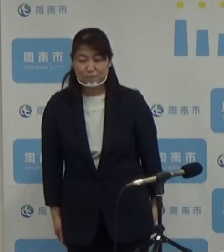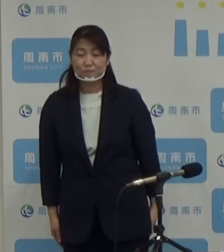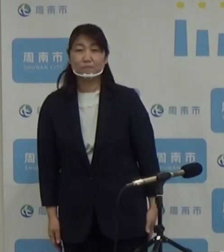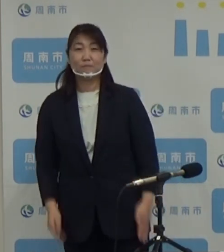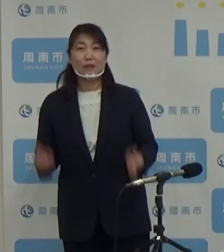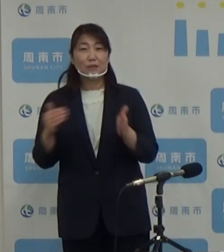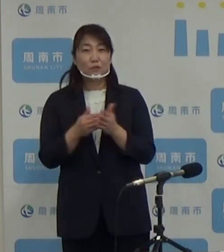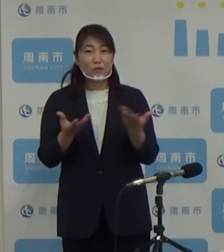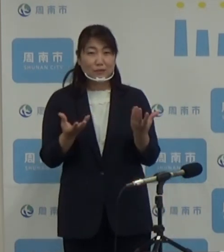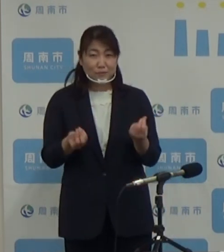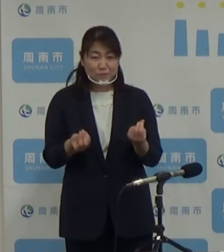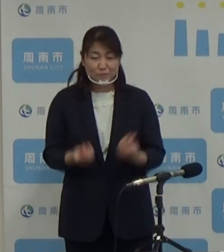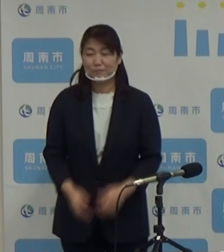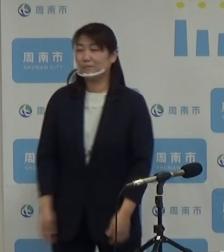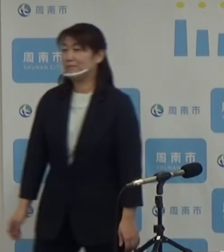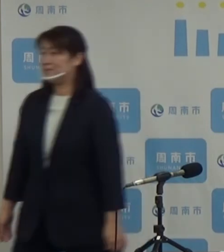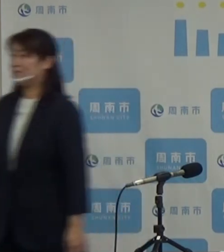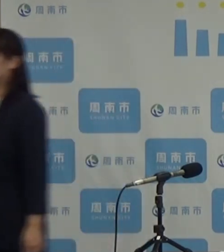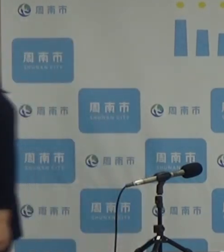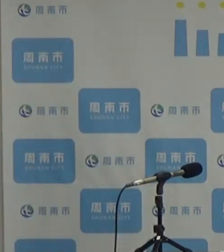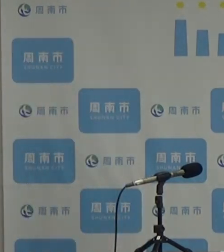以上でございます